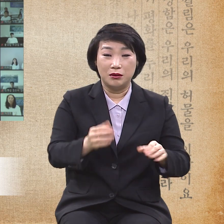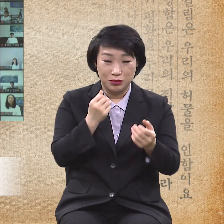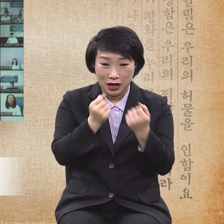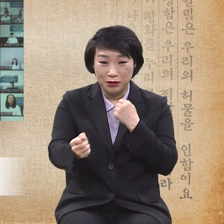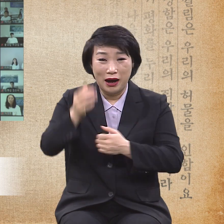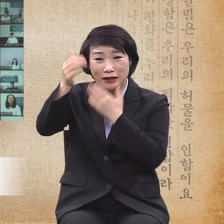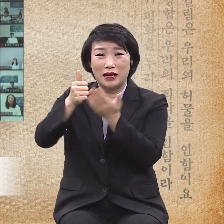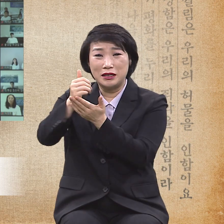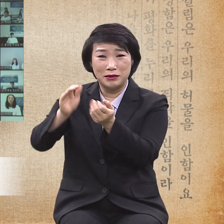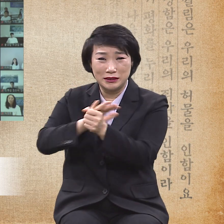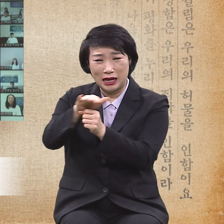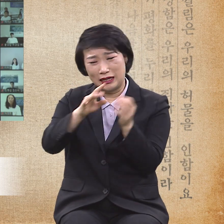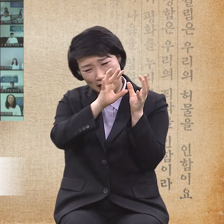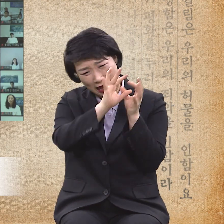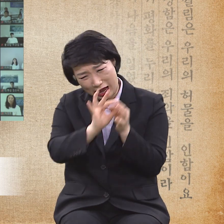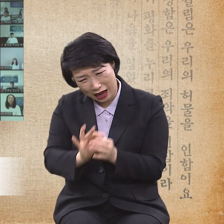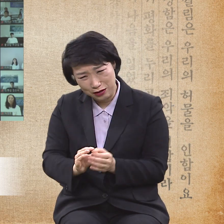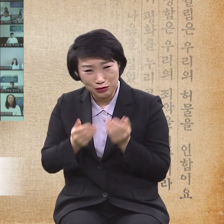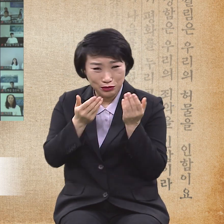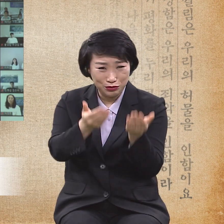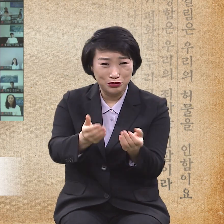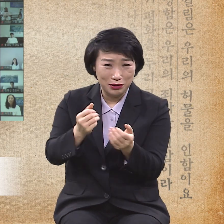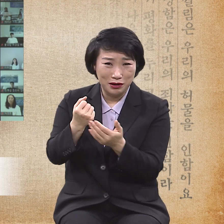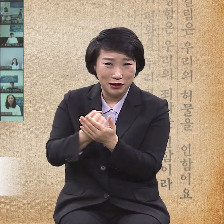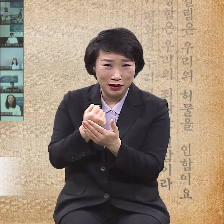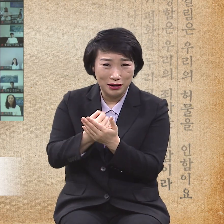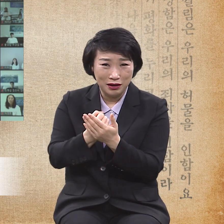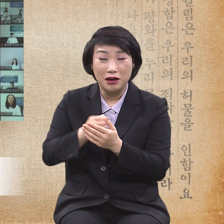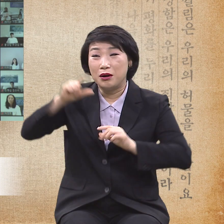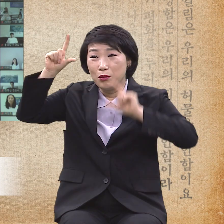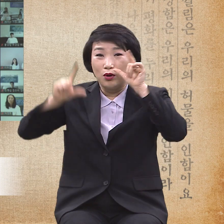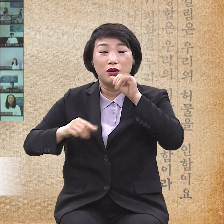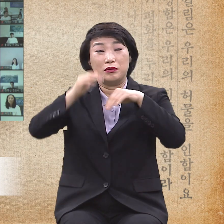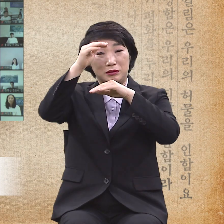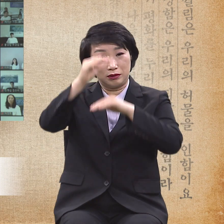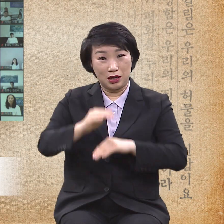하나님은 애타게 사랑하시는 그 모습,